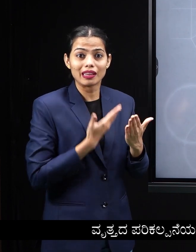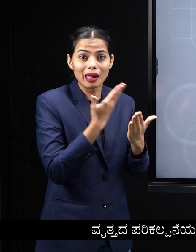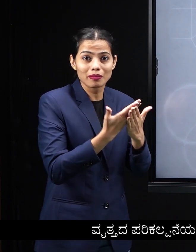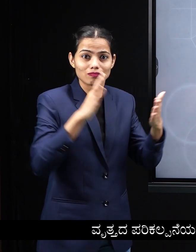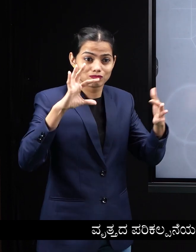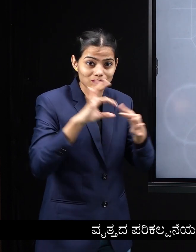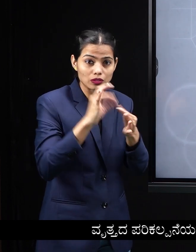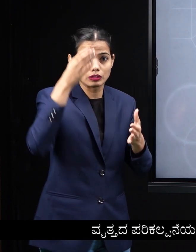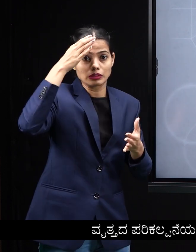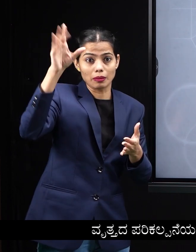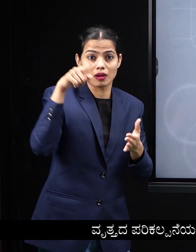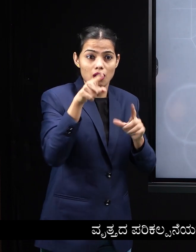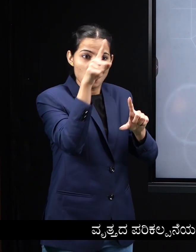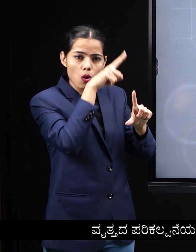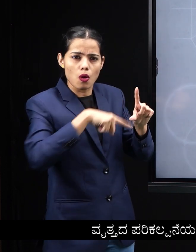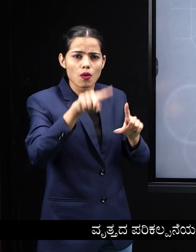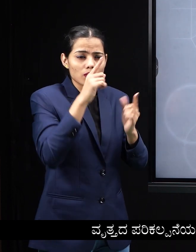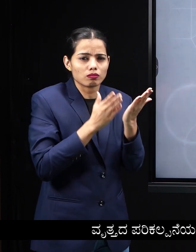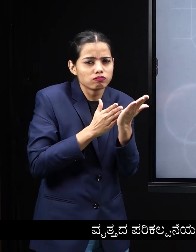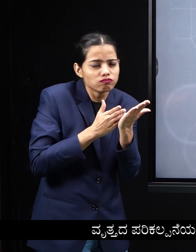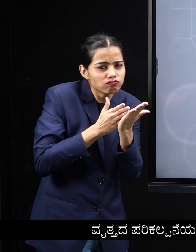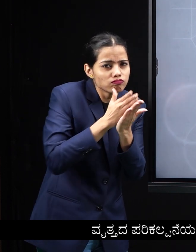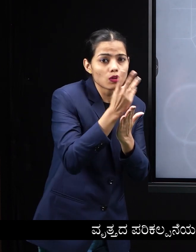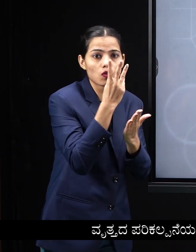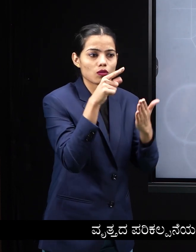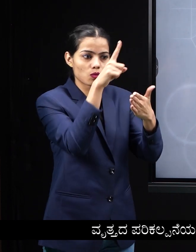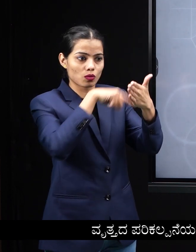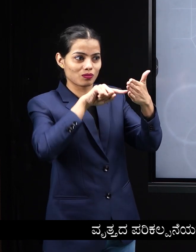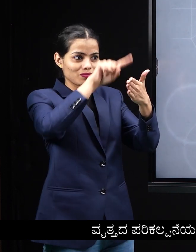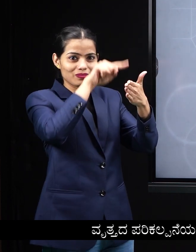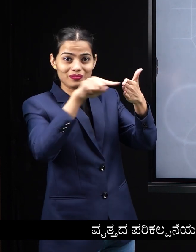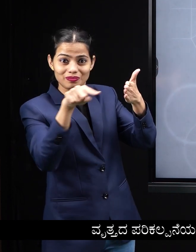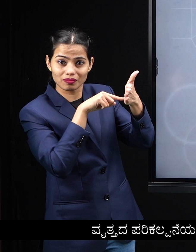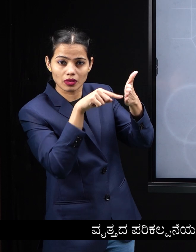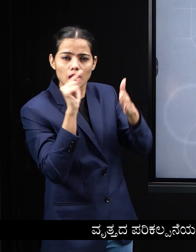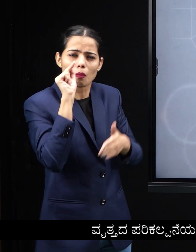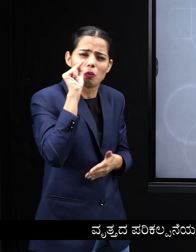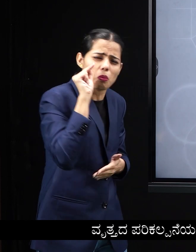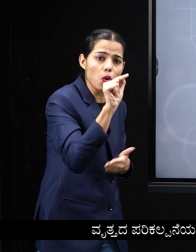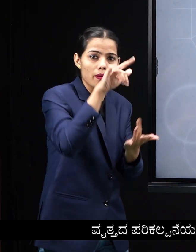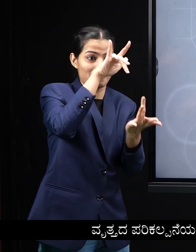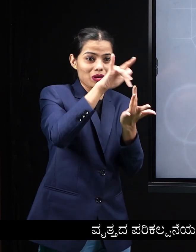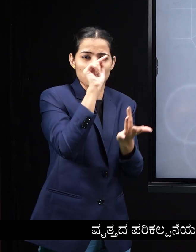ವೃತ್ತದ ಪರಿಕಲ್ಪನೆಯನ್ನು 3 ಬಿಂದುಗಳು ಮತ್ತು ಅದರ ಸುತ್ತಳತೆಯ ಮೂಲಕ ಅನ್ವಯಿಸಿ.